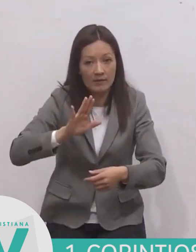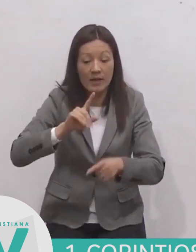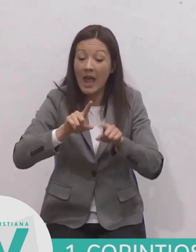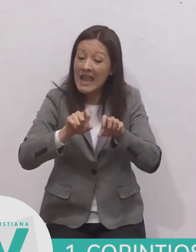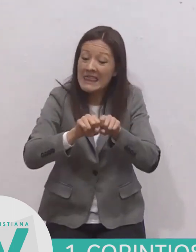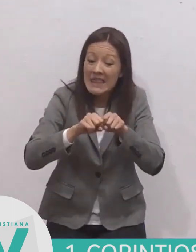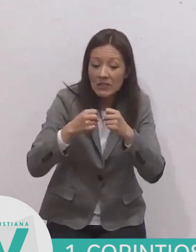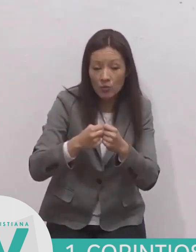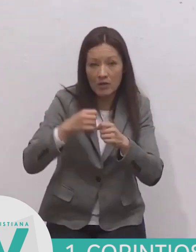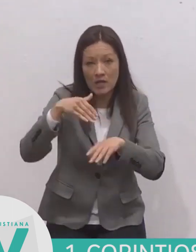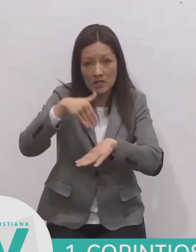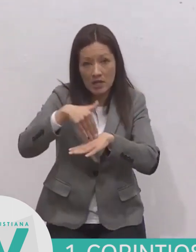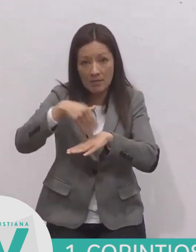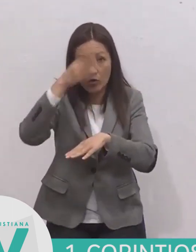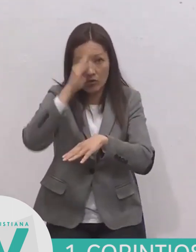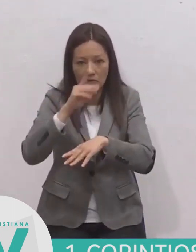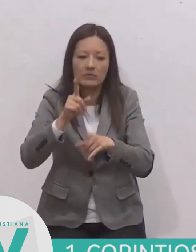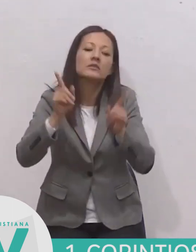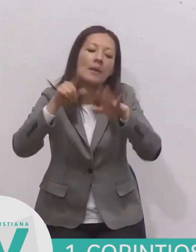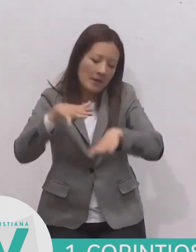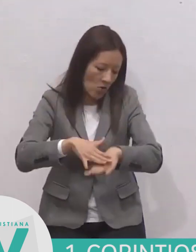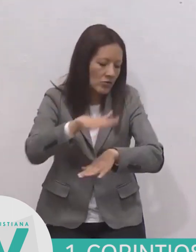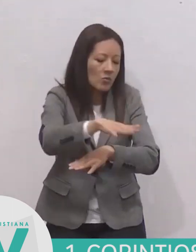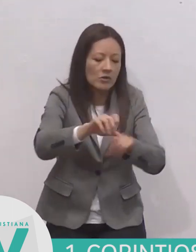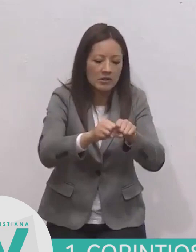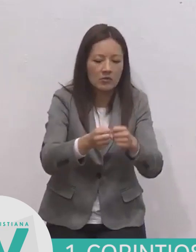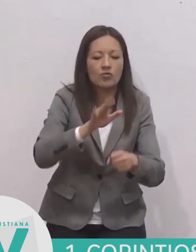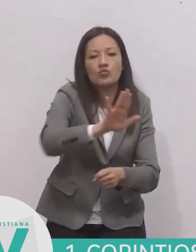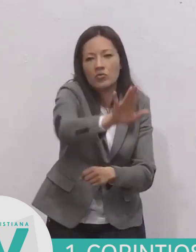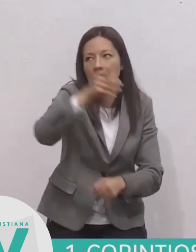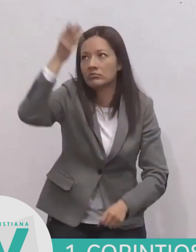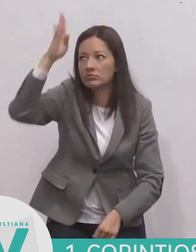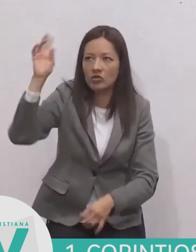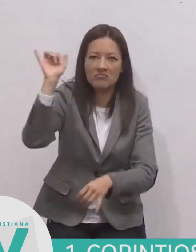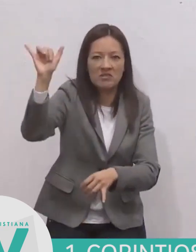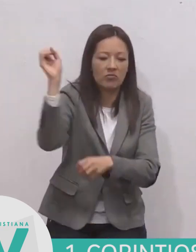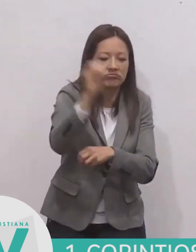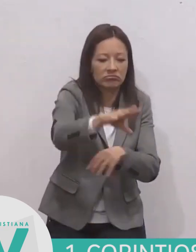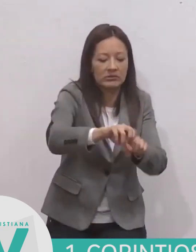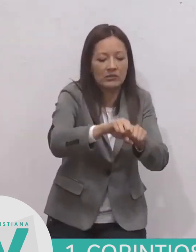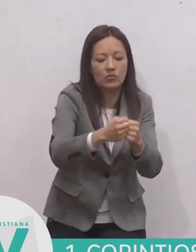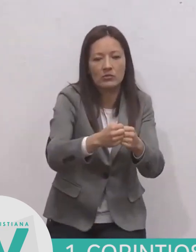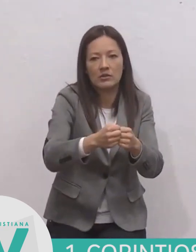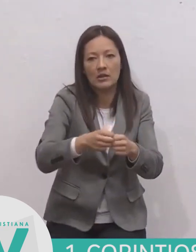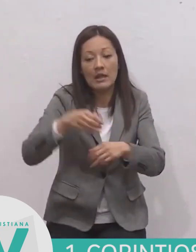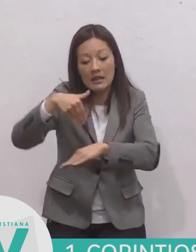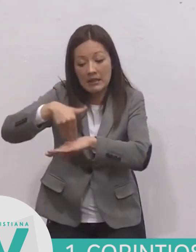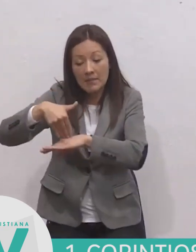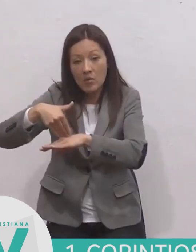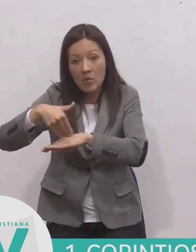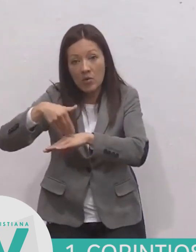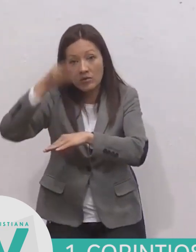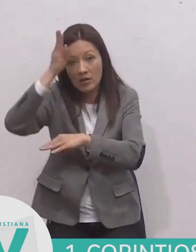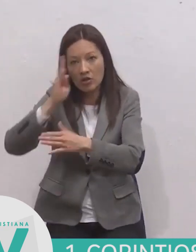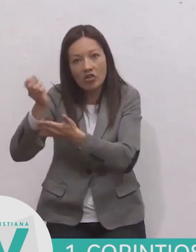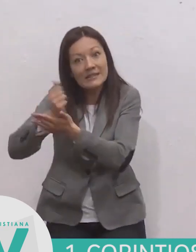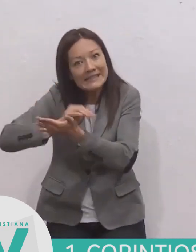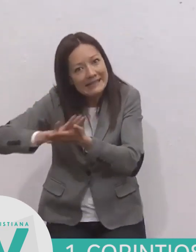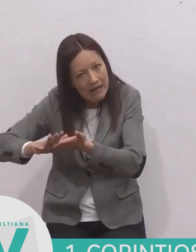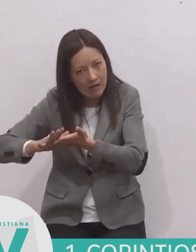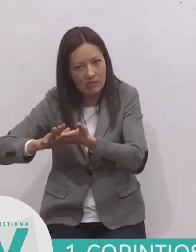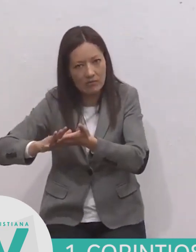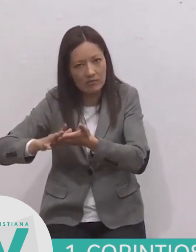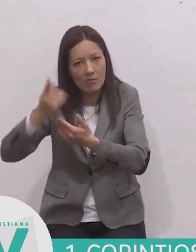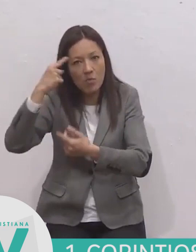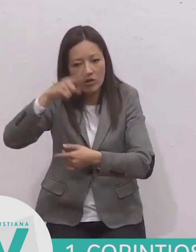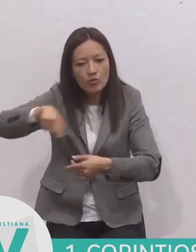el templo de Dios será destruido por Dios. El templo de Dios es santo, pero por eso